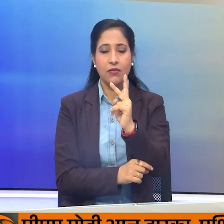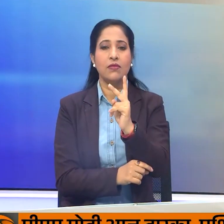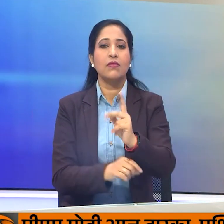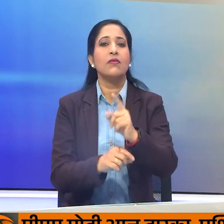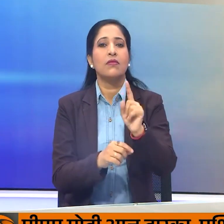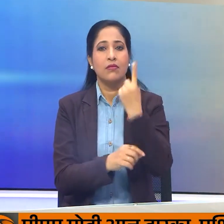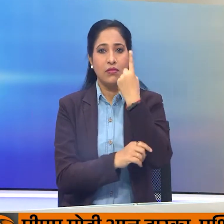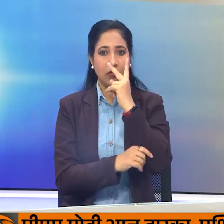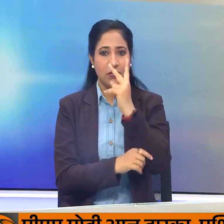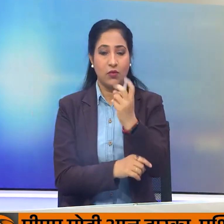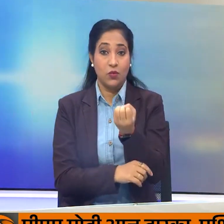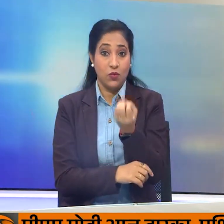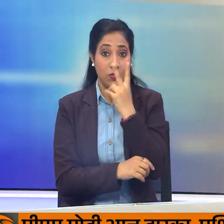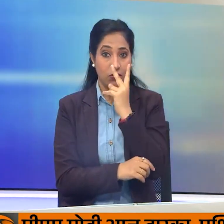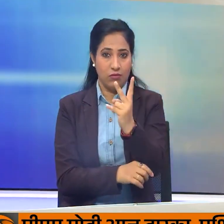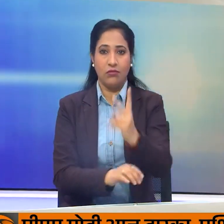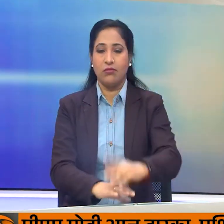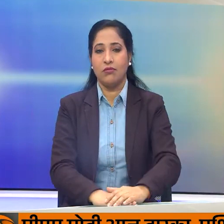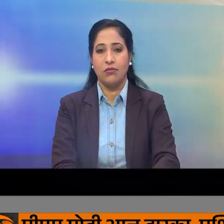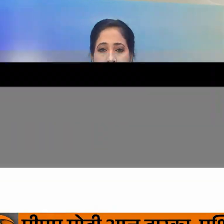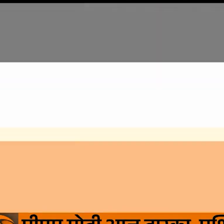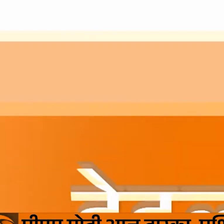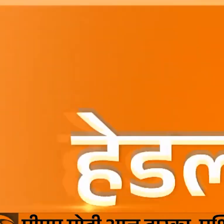डाल लेते हैं सुबह की सुर्खियों पर।